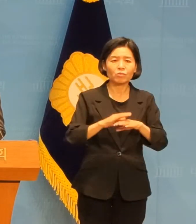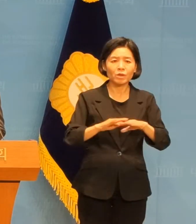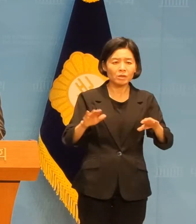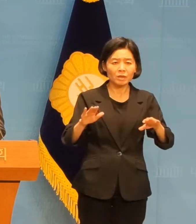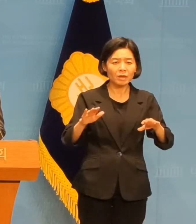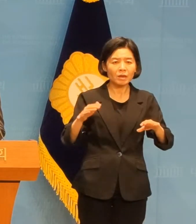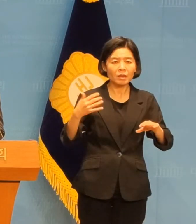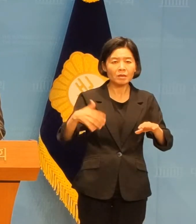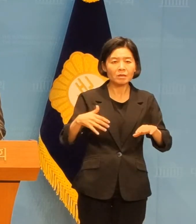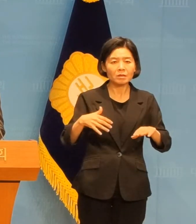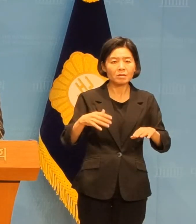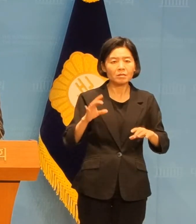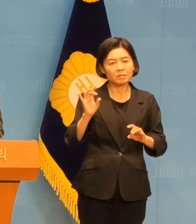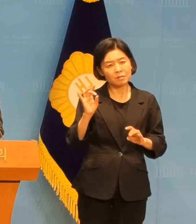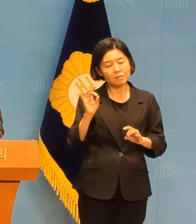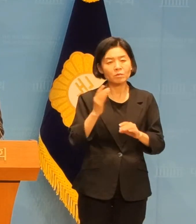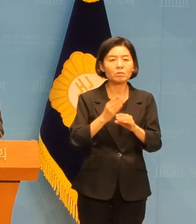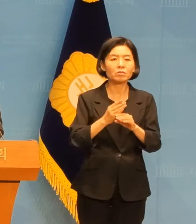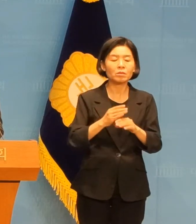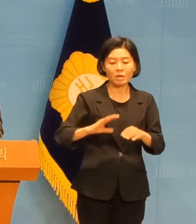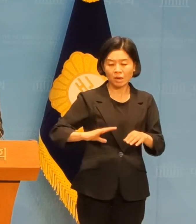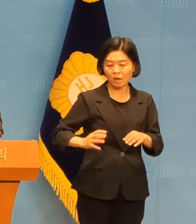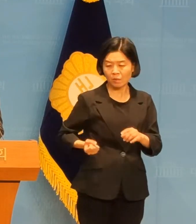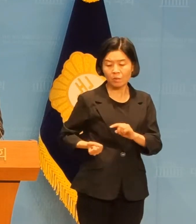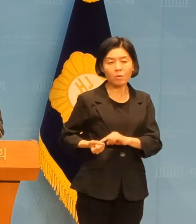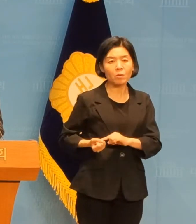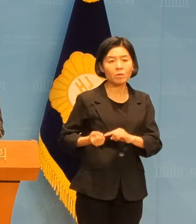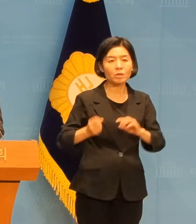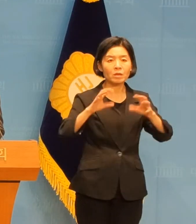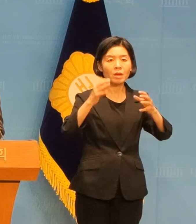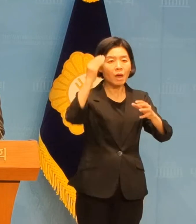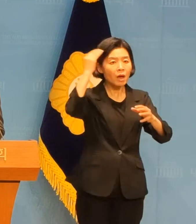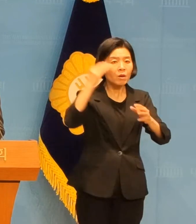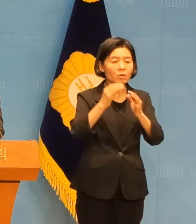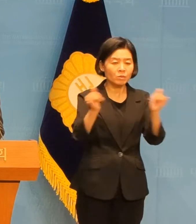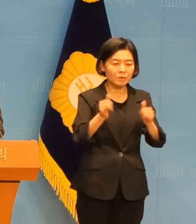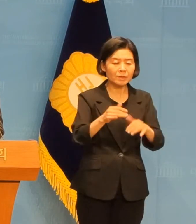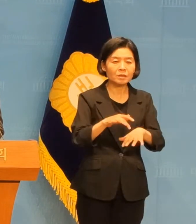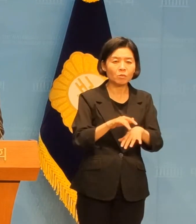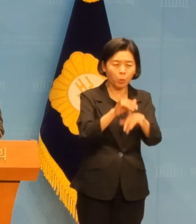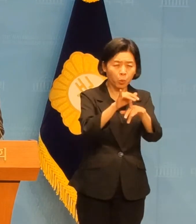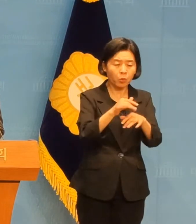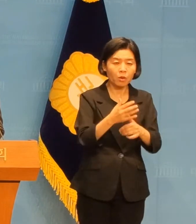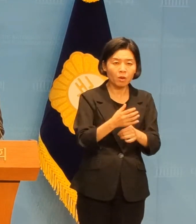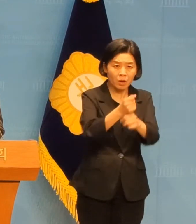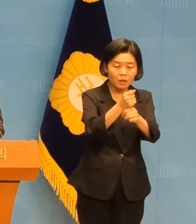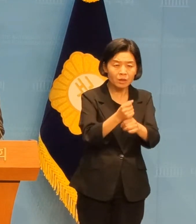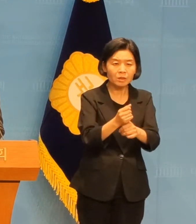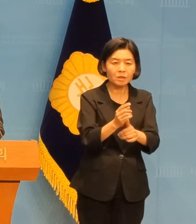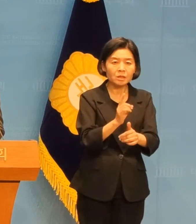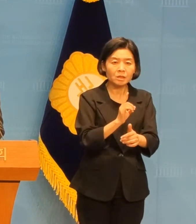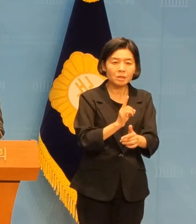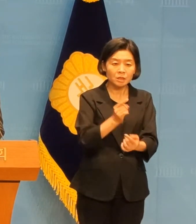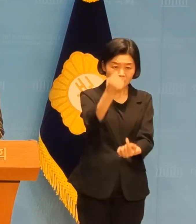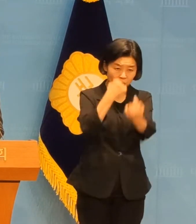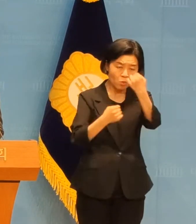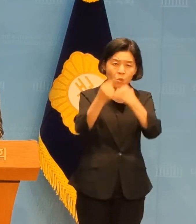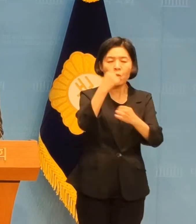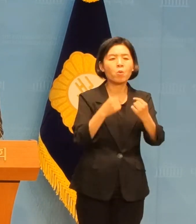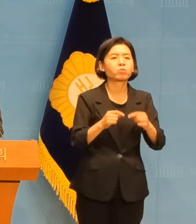놓고 있습니다. 캄보디아에서 우리 국민의 실종 또는 납치 신고 건수가 급속도로 늘고